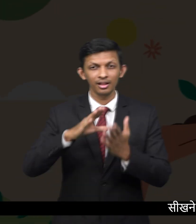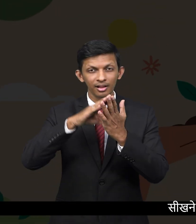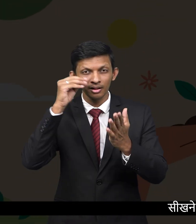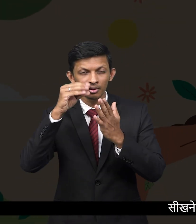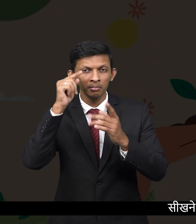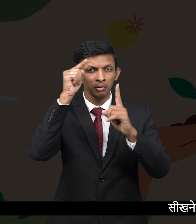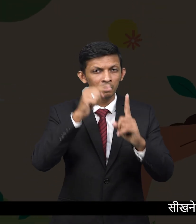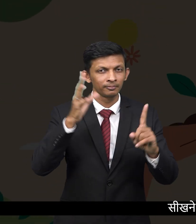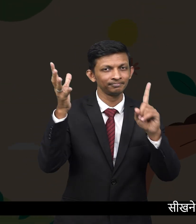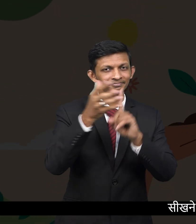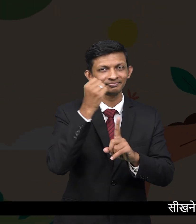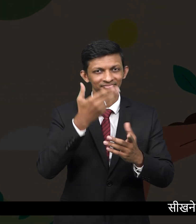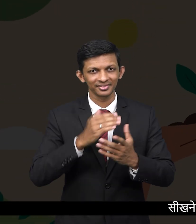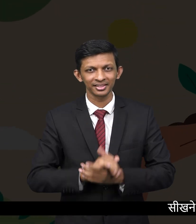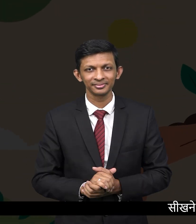सीखने का परिणाम।